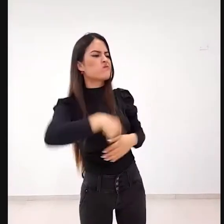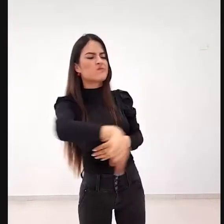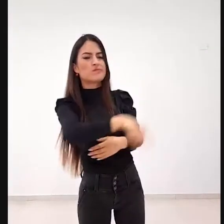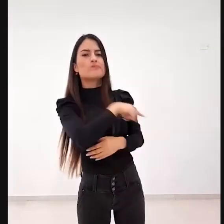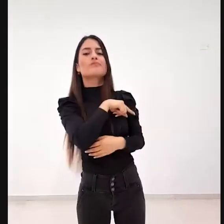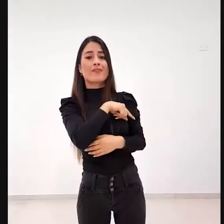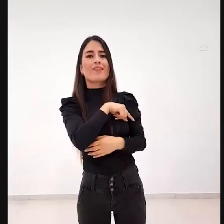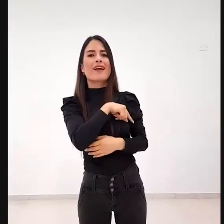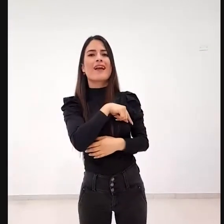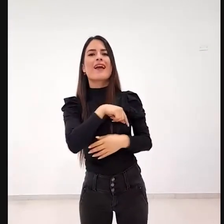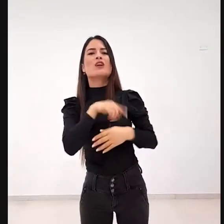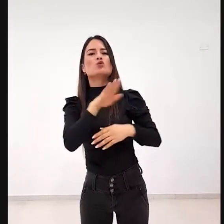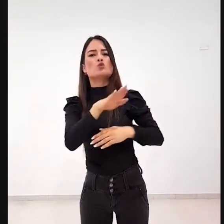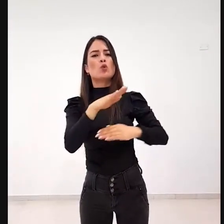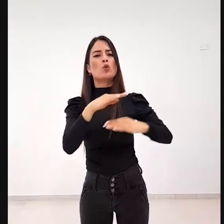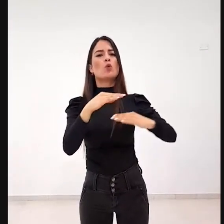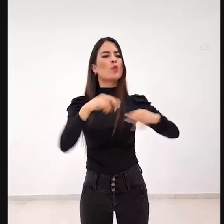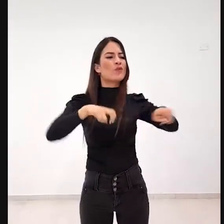organismo